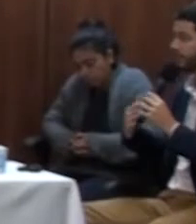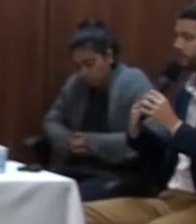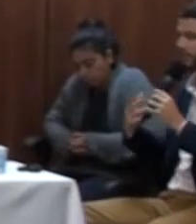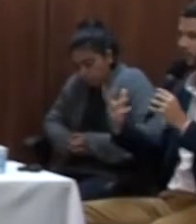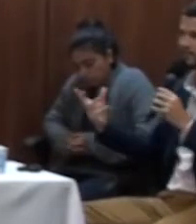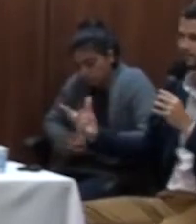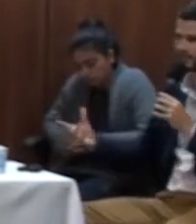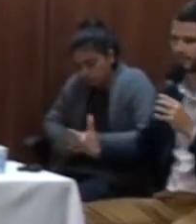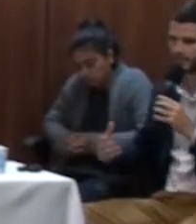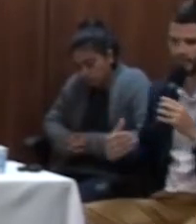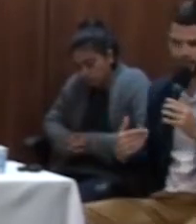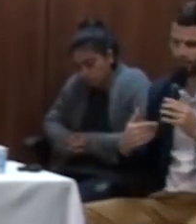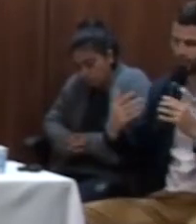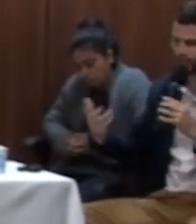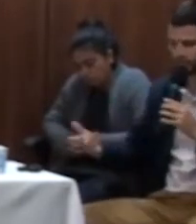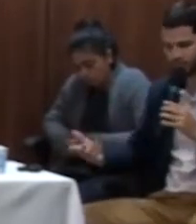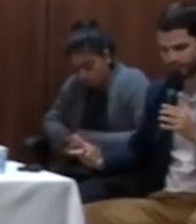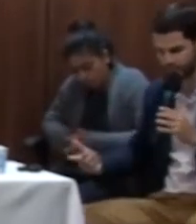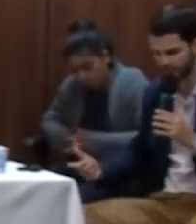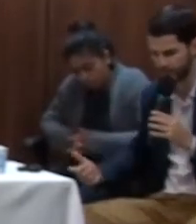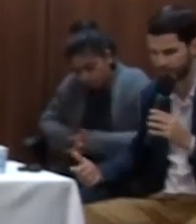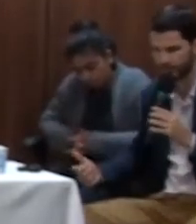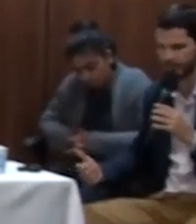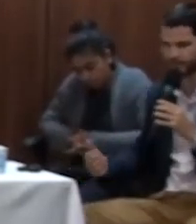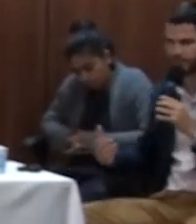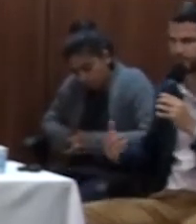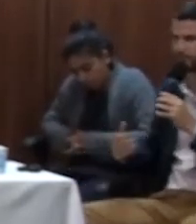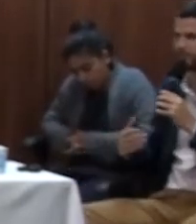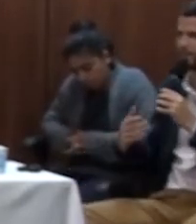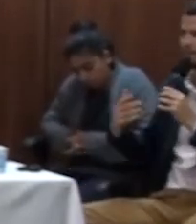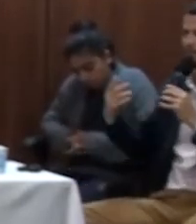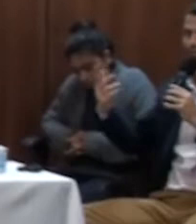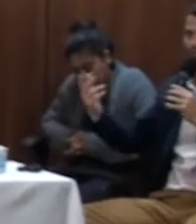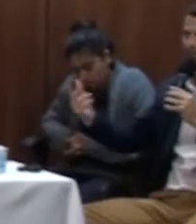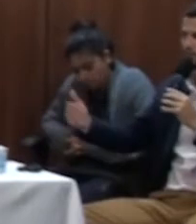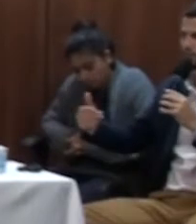E e nós oficiamos diversas vezes a Secretaria de Saúde,